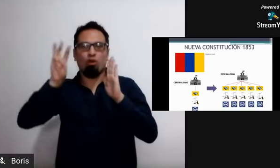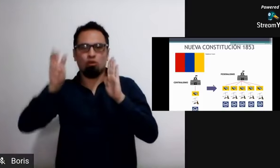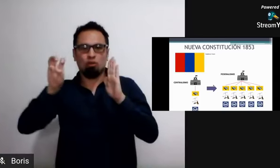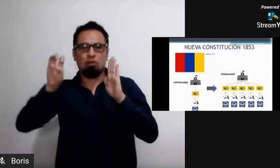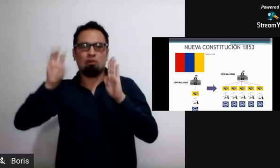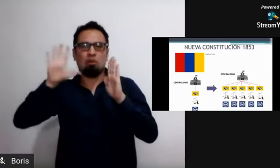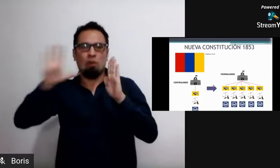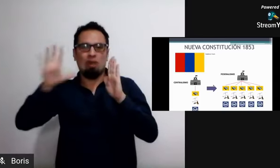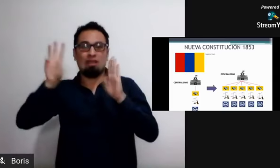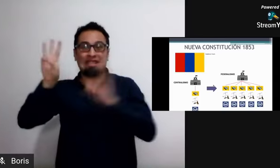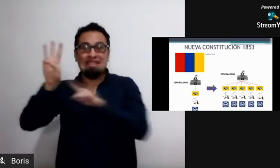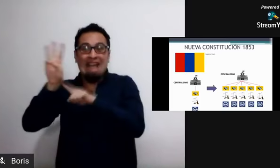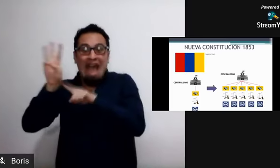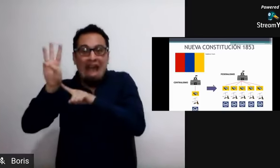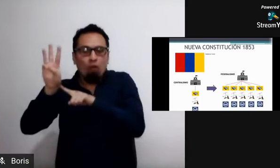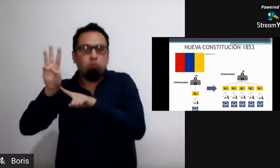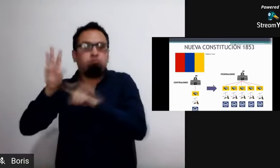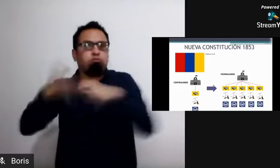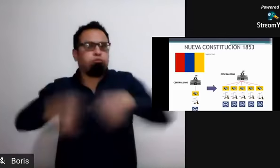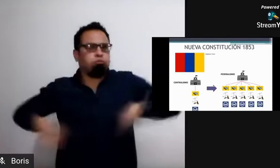1853 hacen unas modificaciones